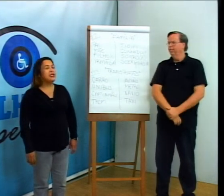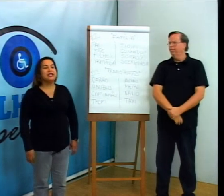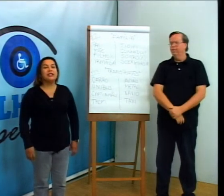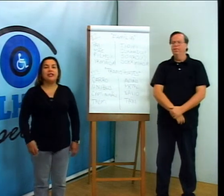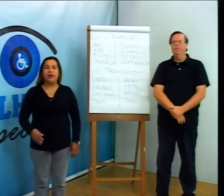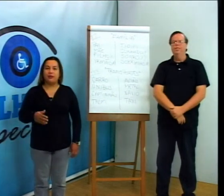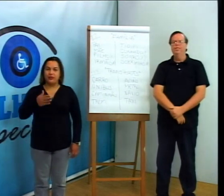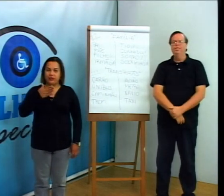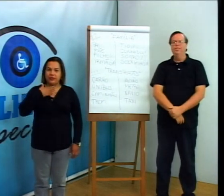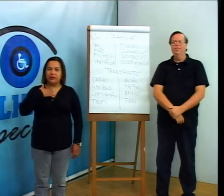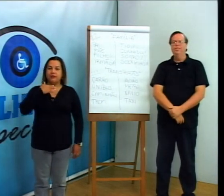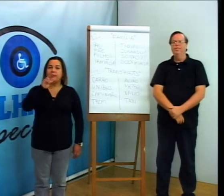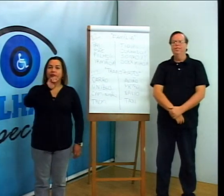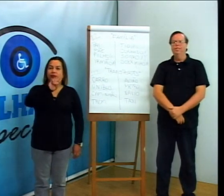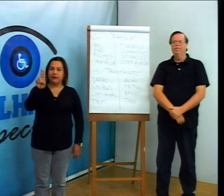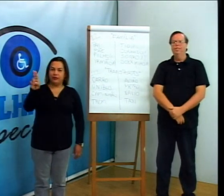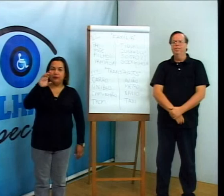a intérprete.